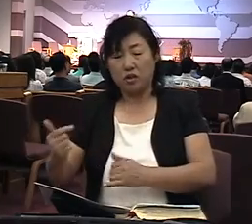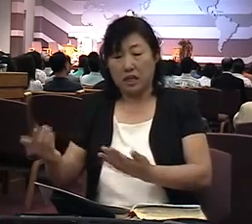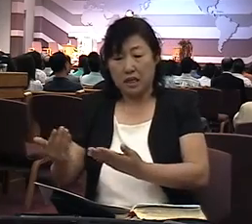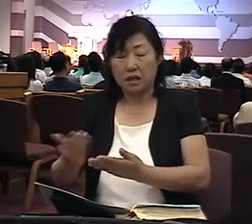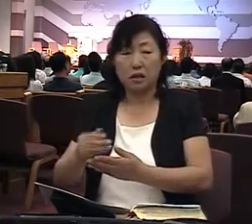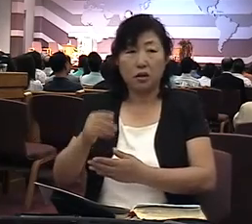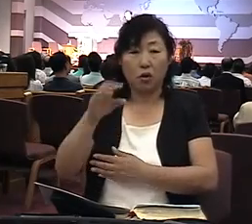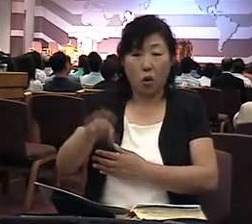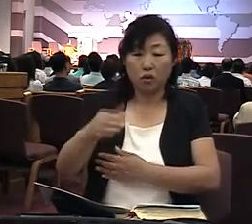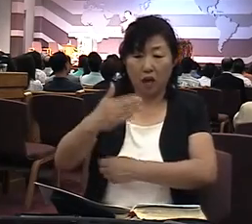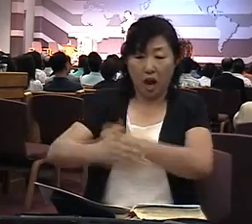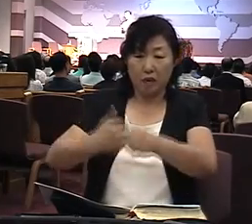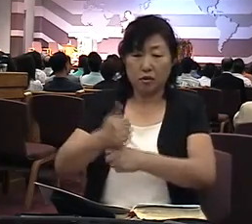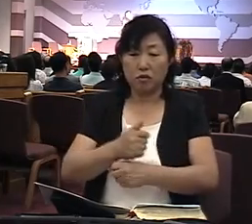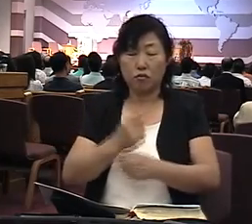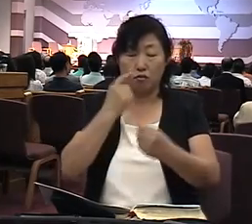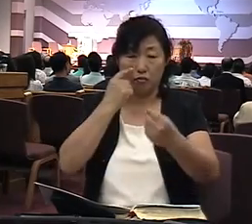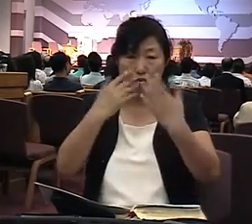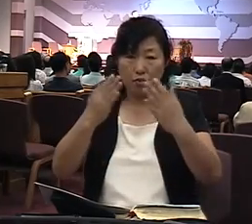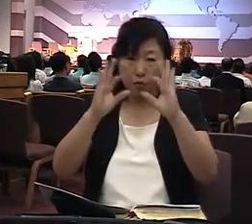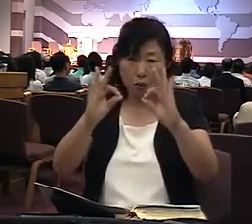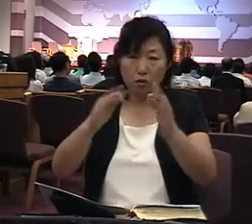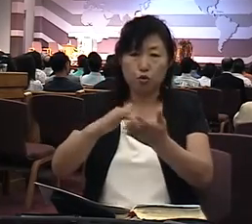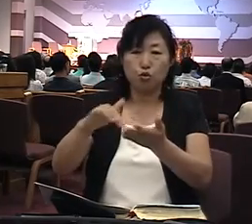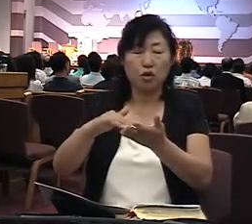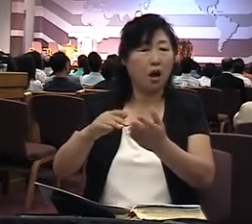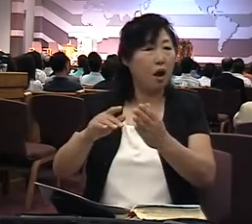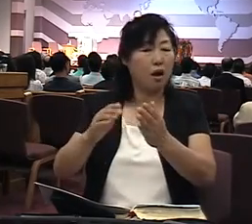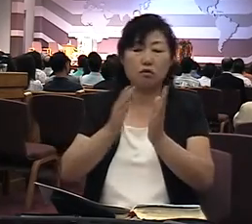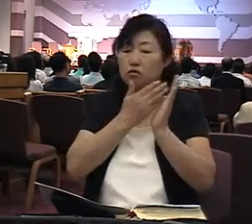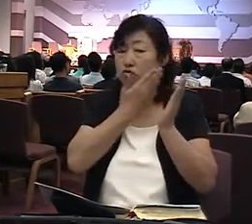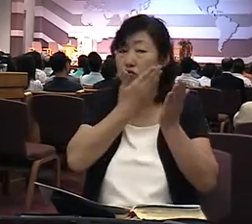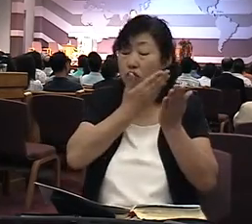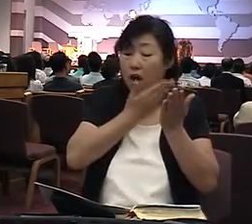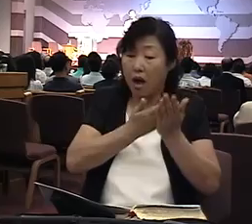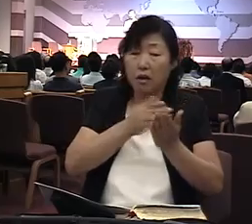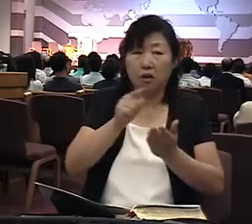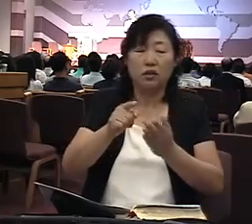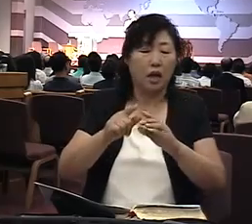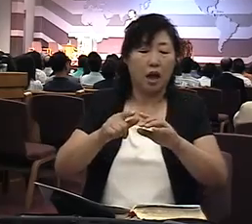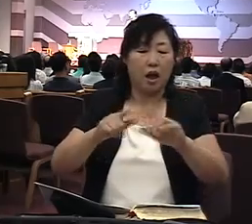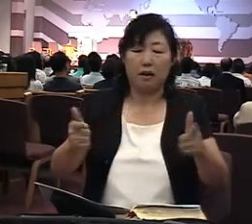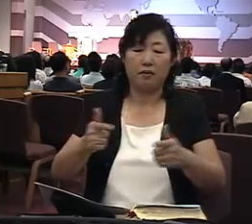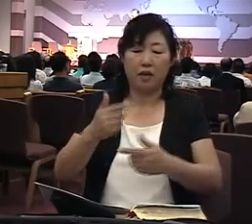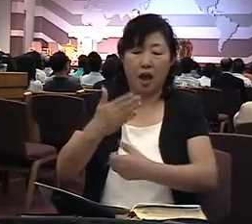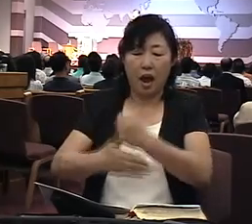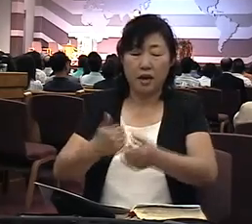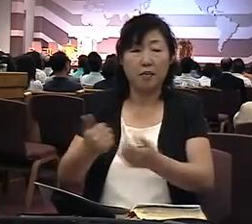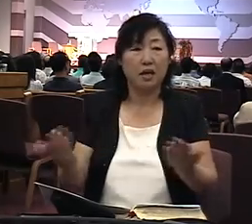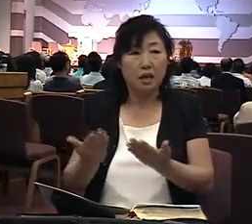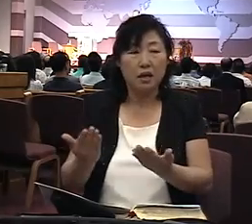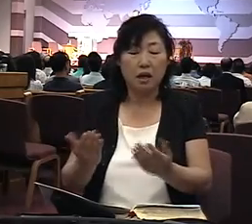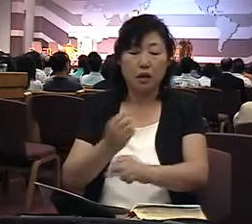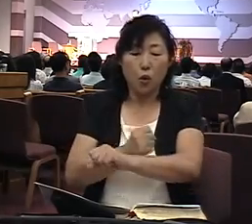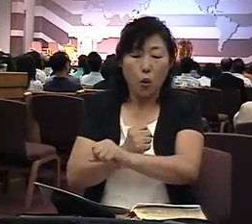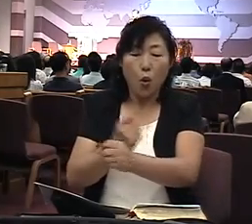분명히 우리에게 보여주신 것은 이것입니다. 숫자가 중요한 게 아니라는 것입니다. 하나님의 일을 하기 위해